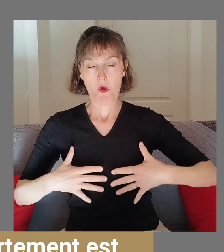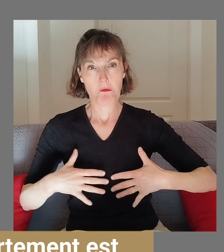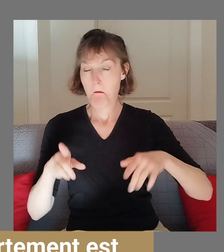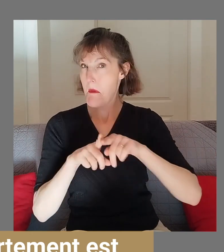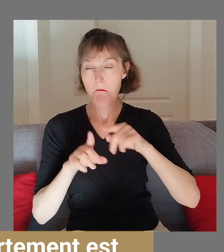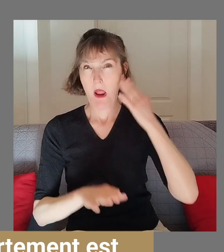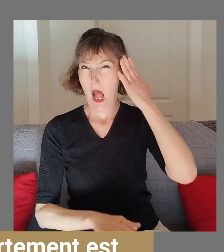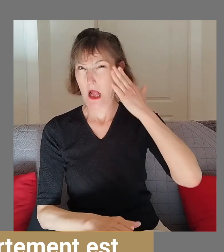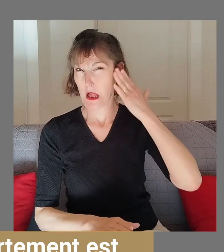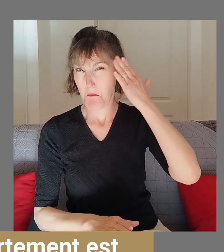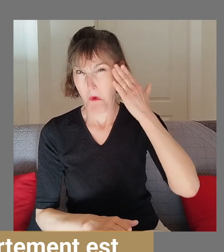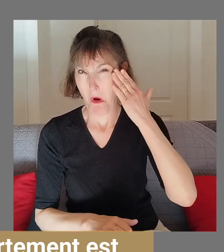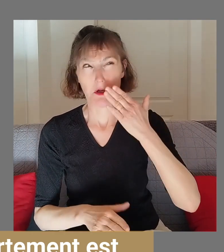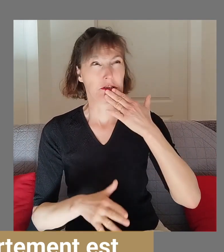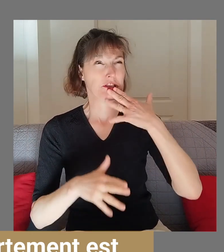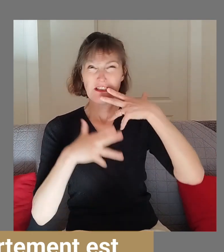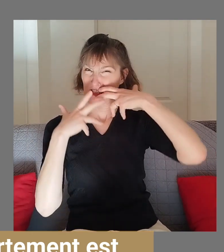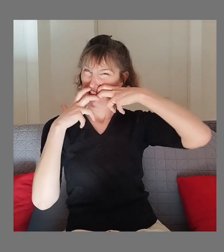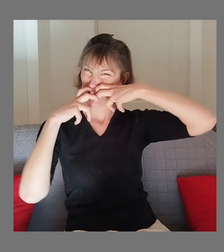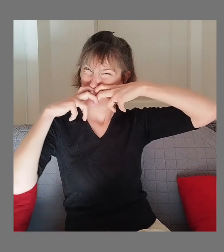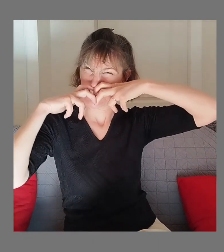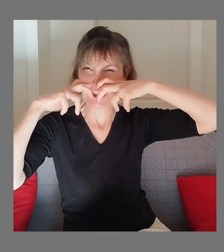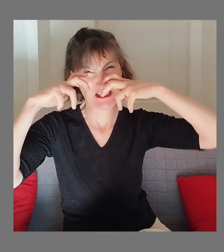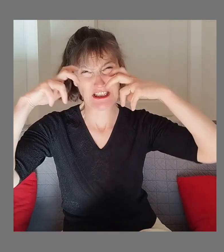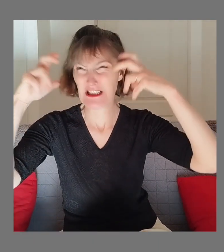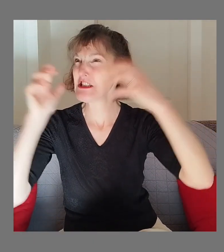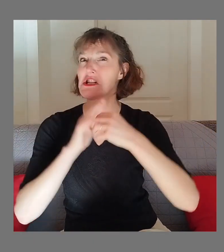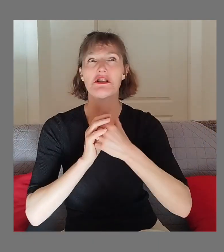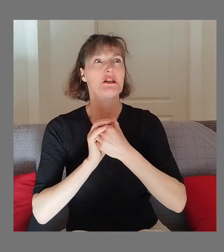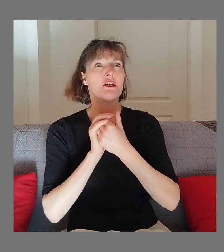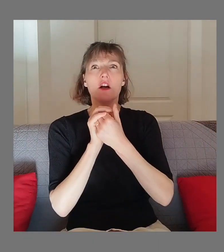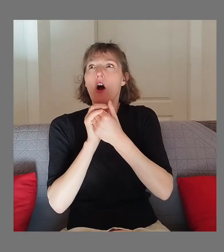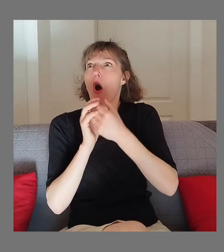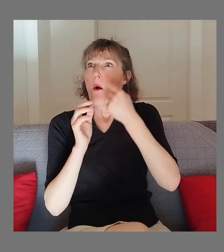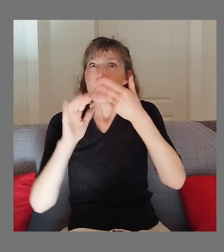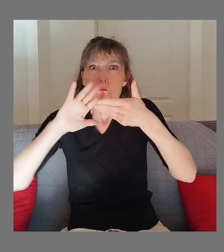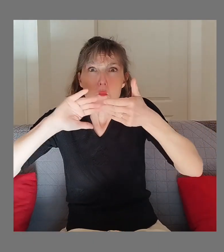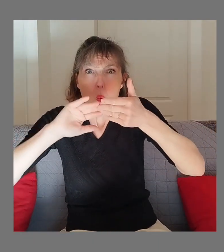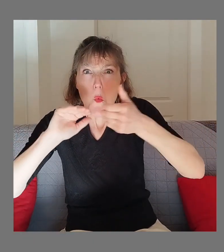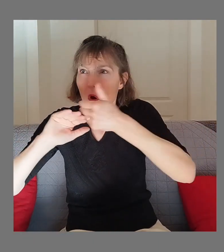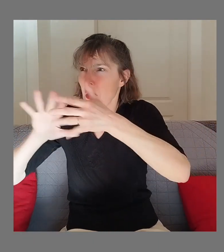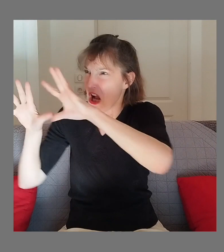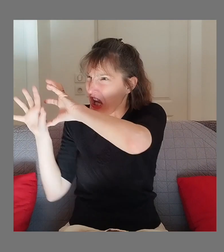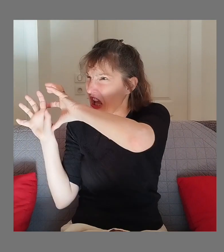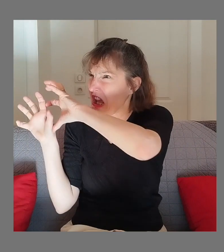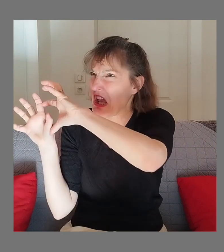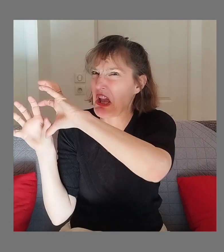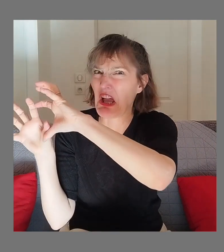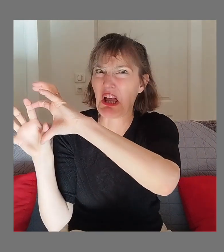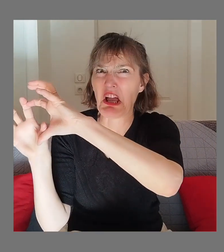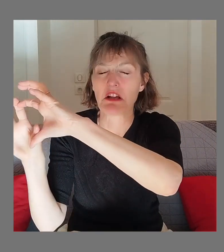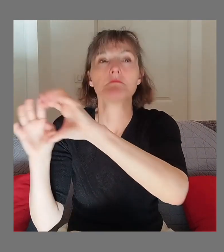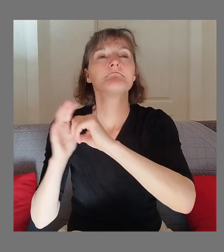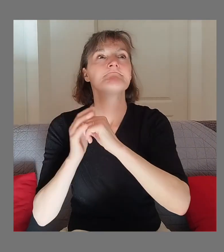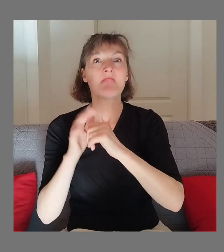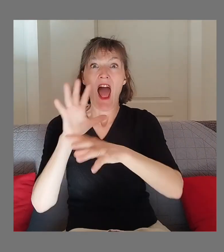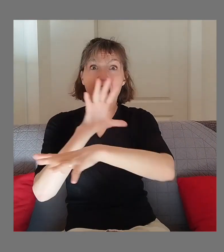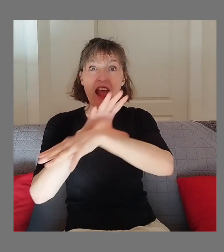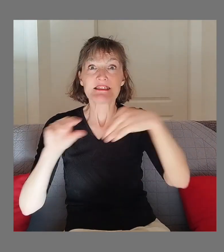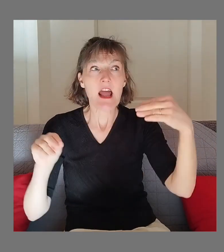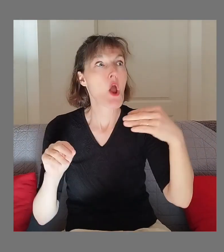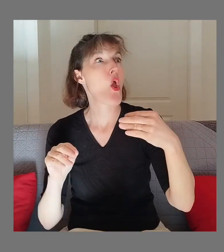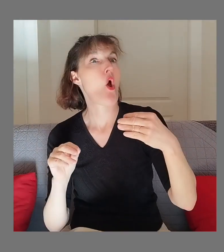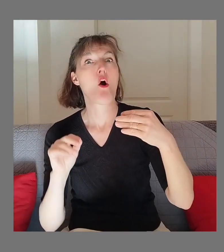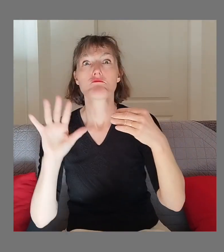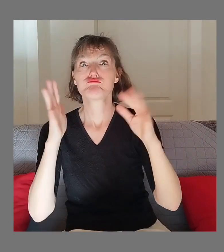Et son comportement est celui d'un animal, c'est-à-dire qu'elle crie, elle pousse des hurlements, elle griffe les